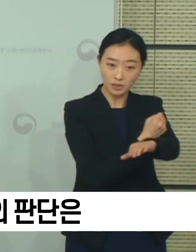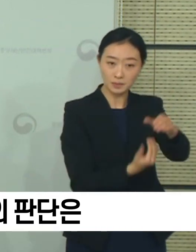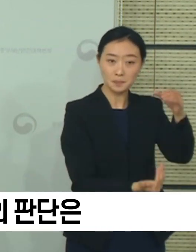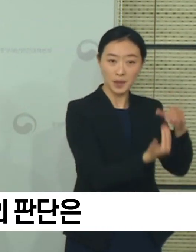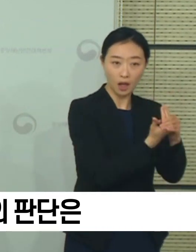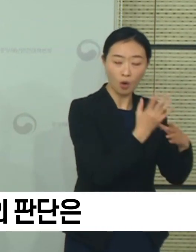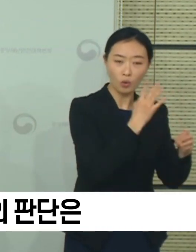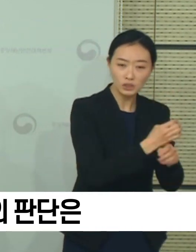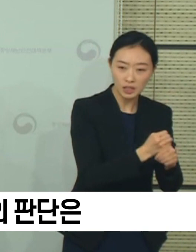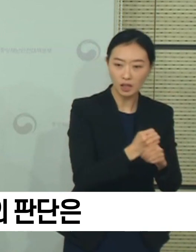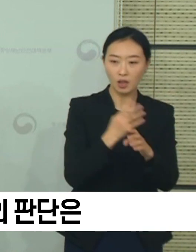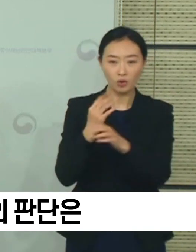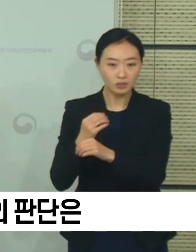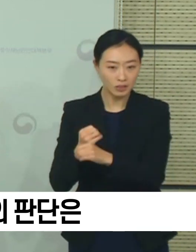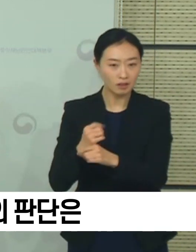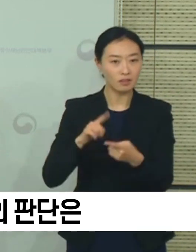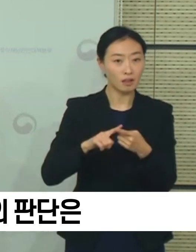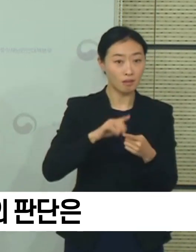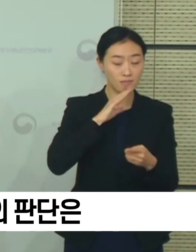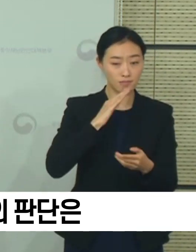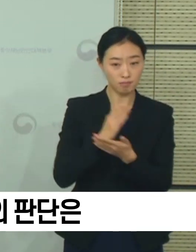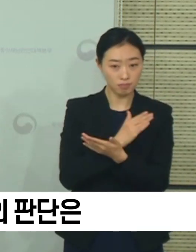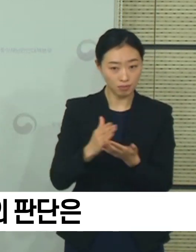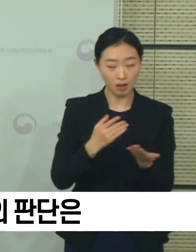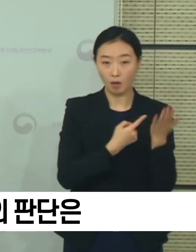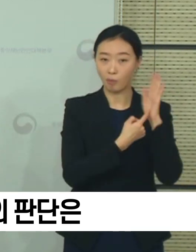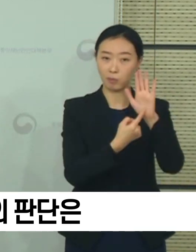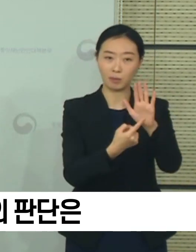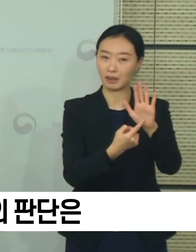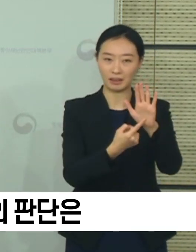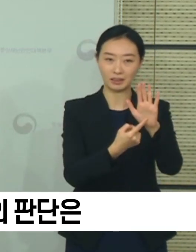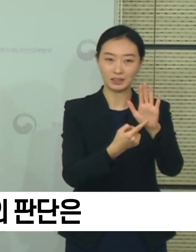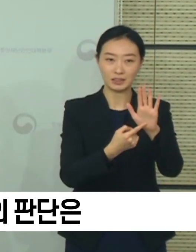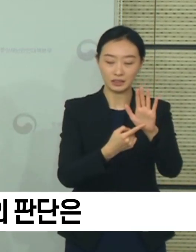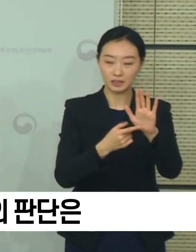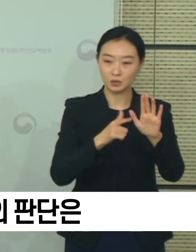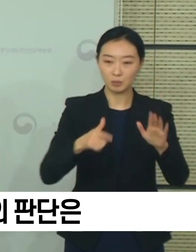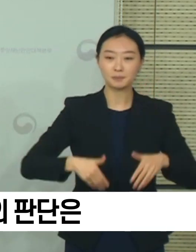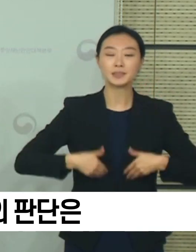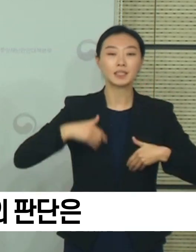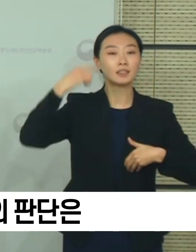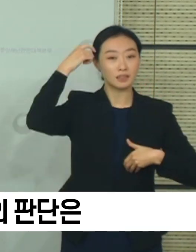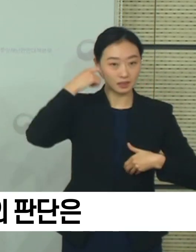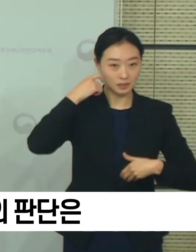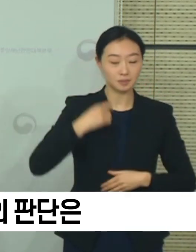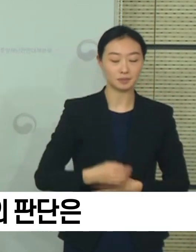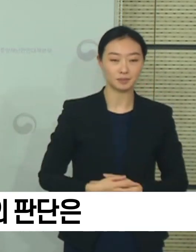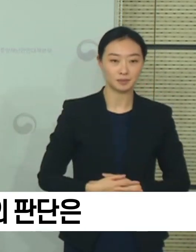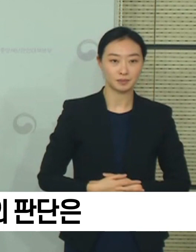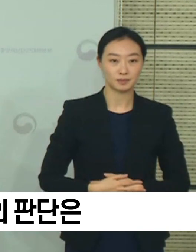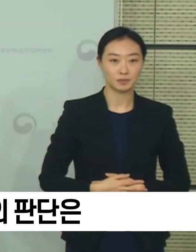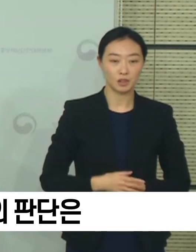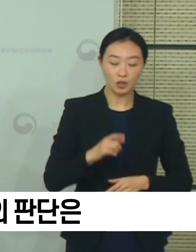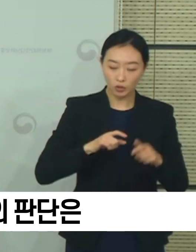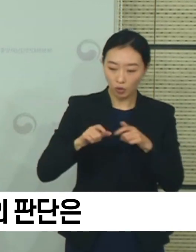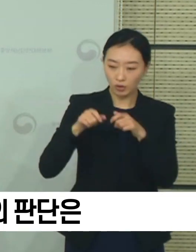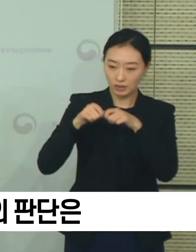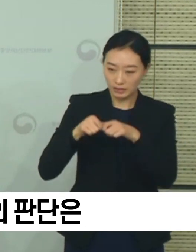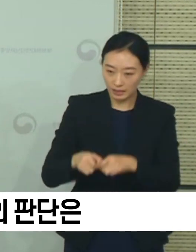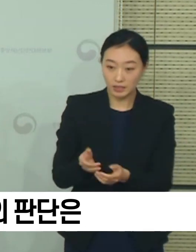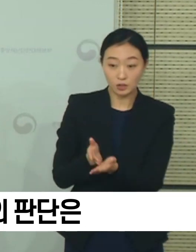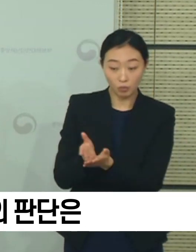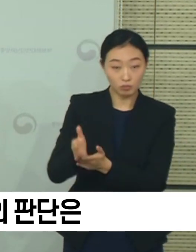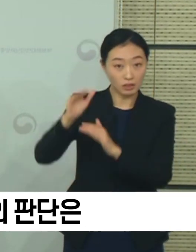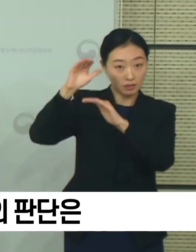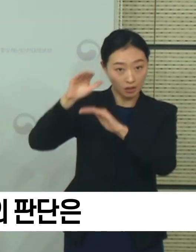웨이브가 올지 하는 판단을 하기에는 아직은 섣부른 판단이 될 수 있을 것으로 생각을 합니다. 좀 더 자세한 전문적인